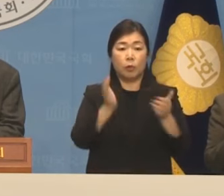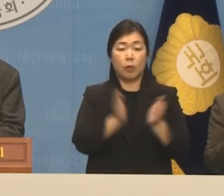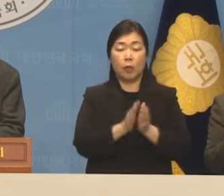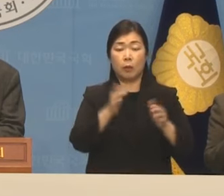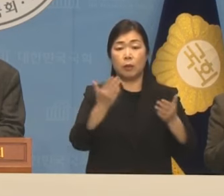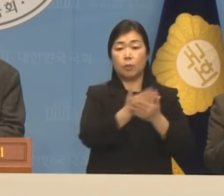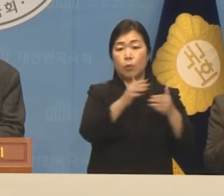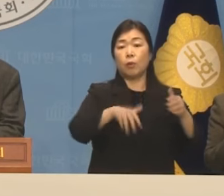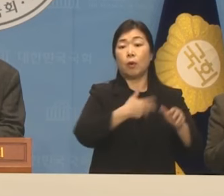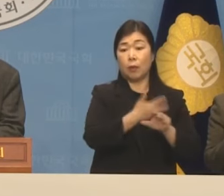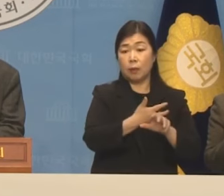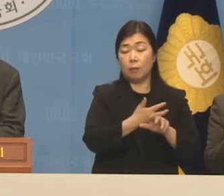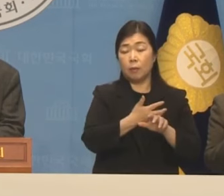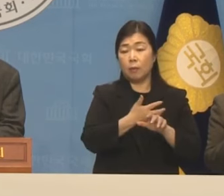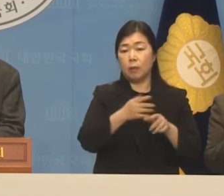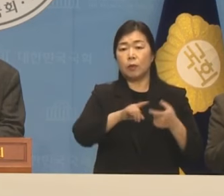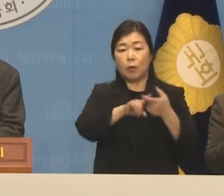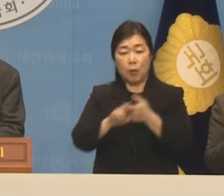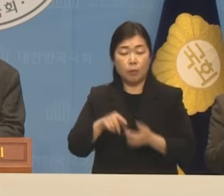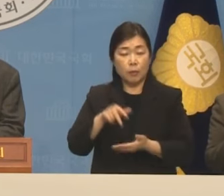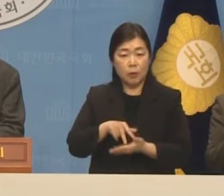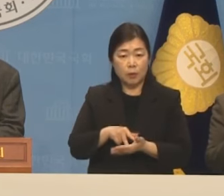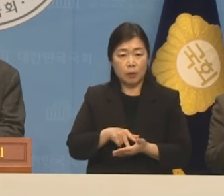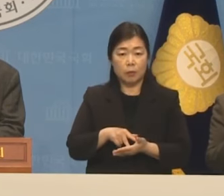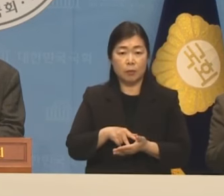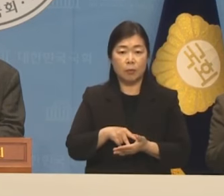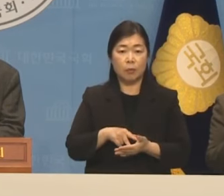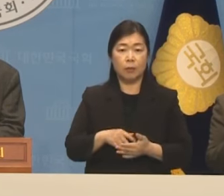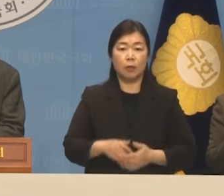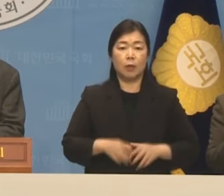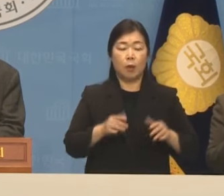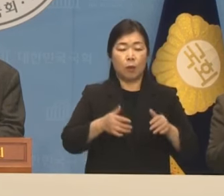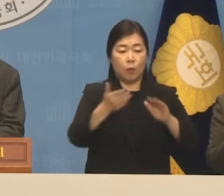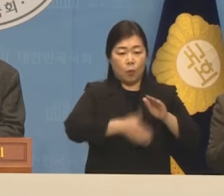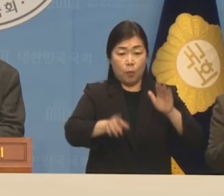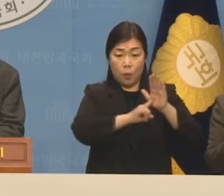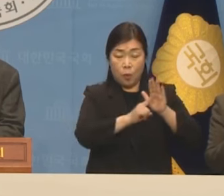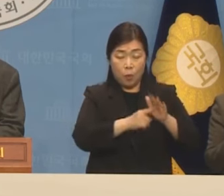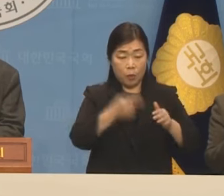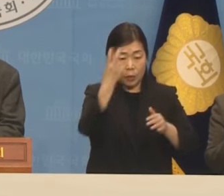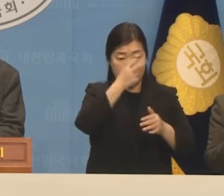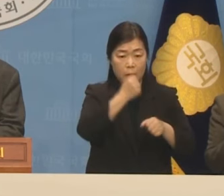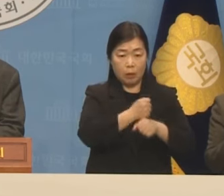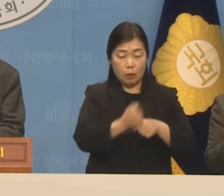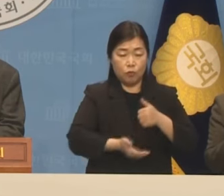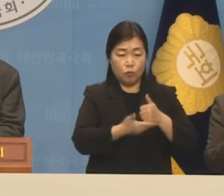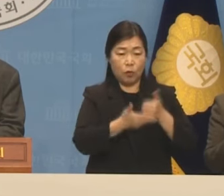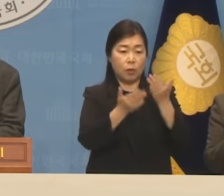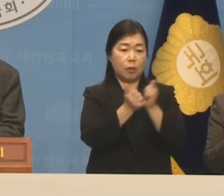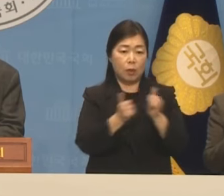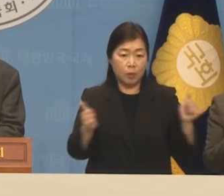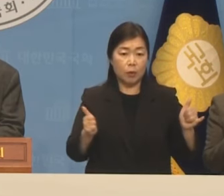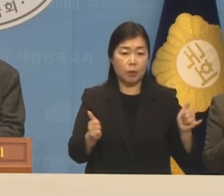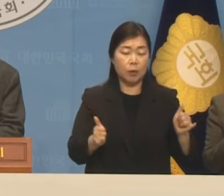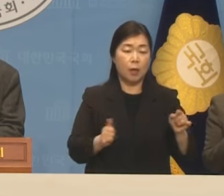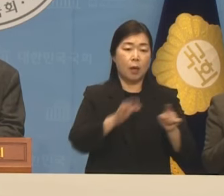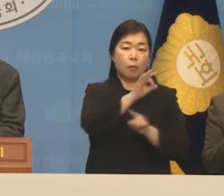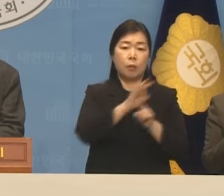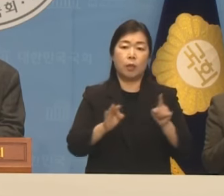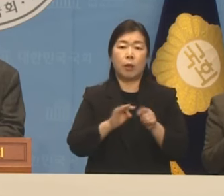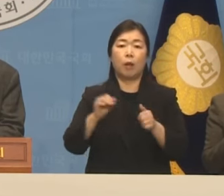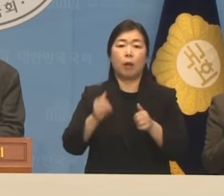민주개혁진보연합은 국민후보 심사위가 공모 심사하여 추천한 국민후보를 비례후보로 추천해야